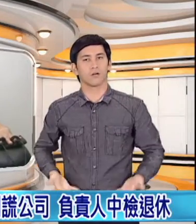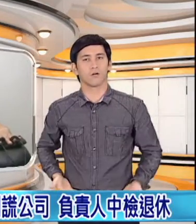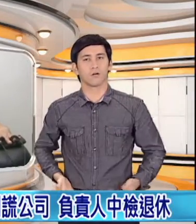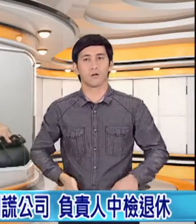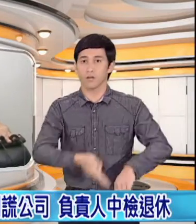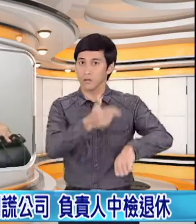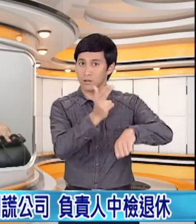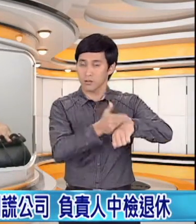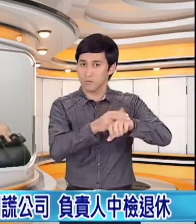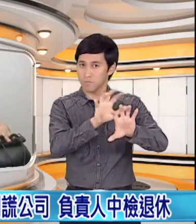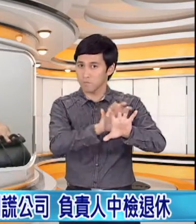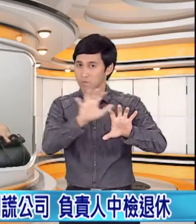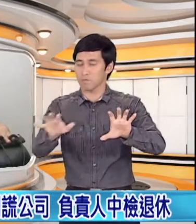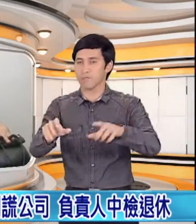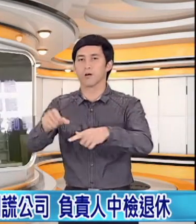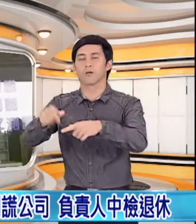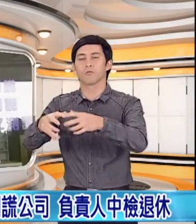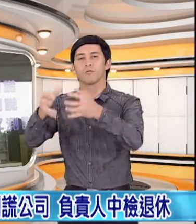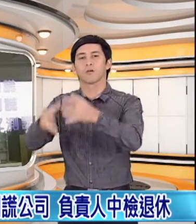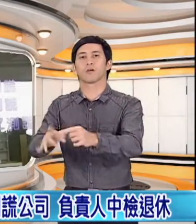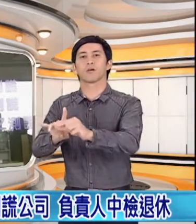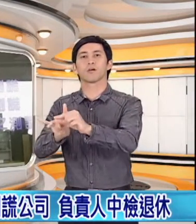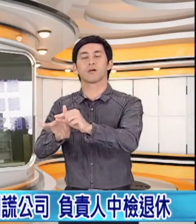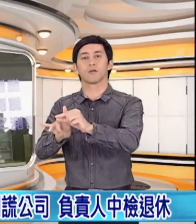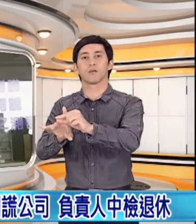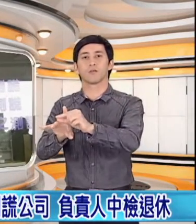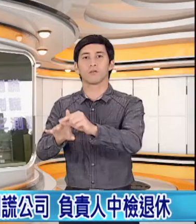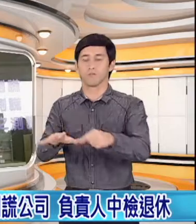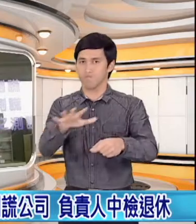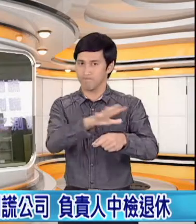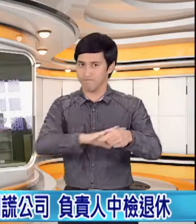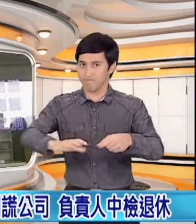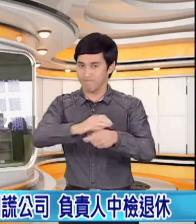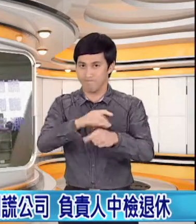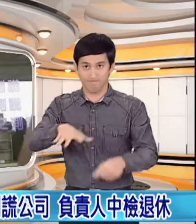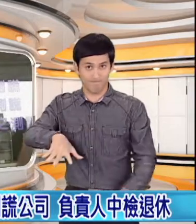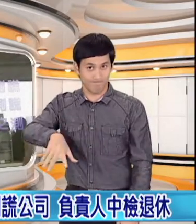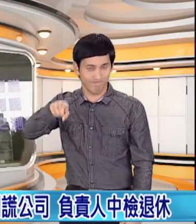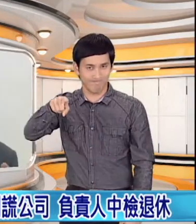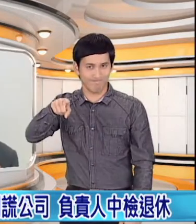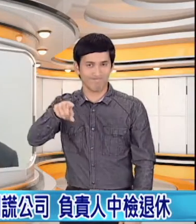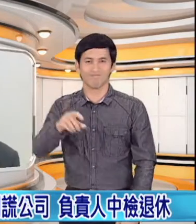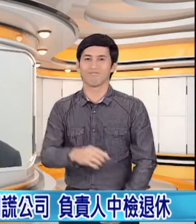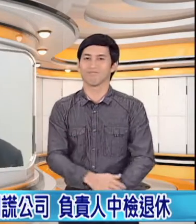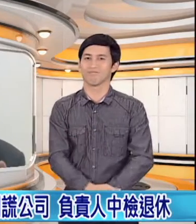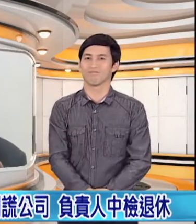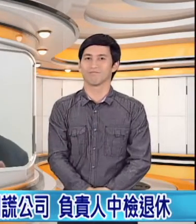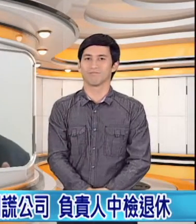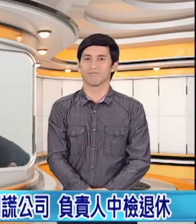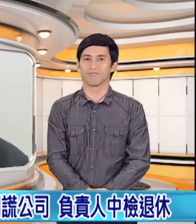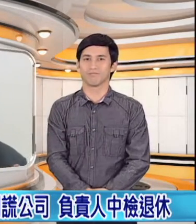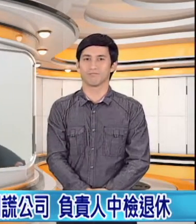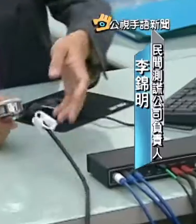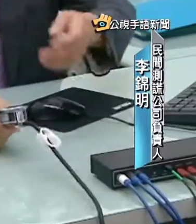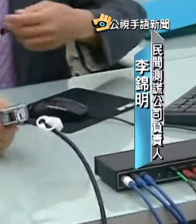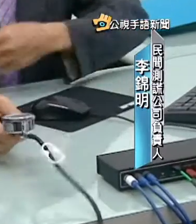月从地检署退休后，准备把测谎的技术推广到民间企业。